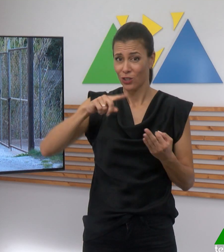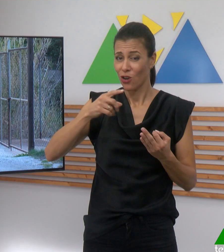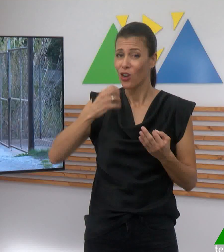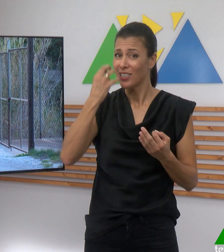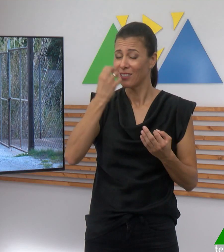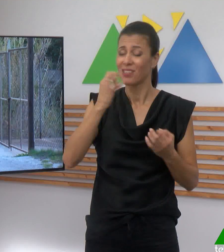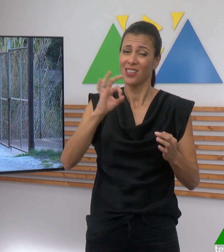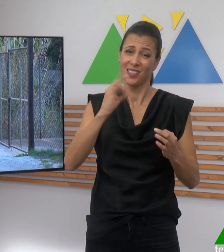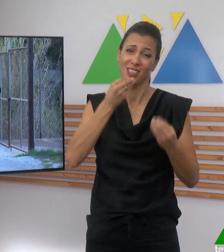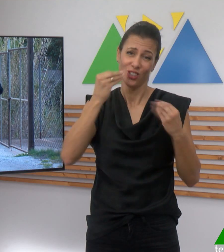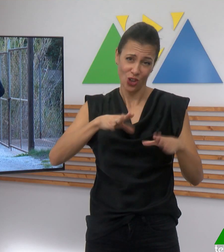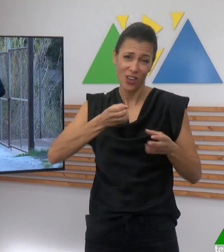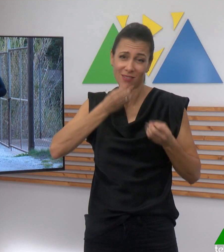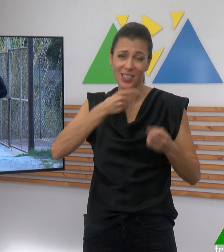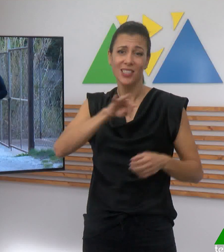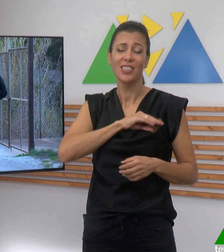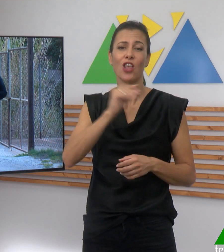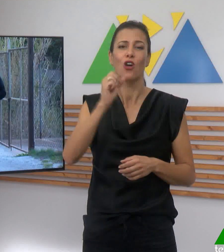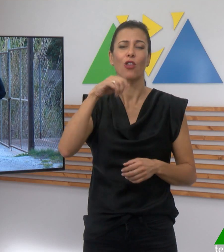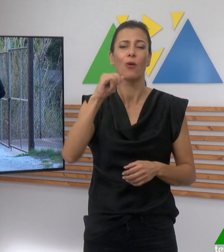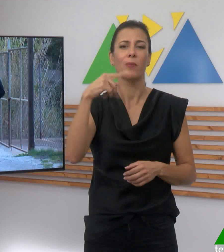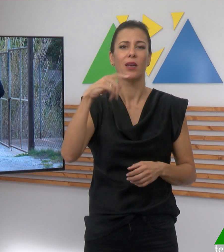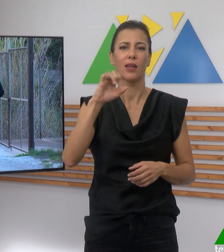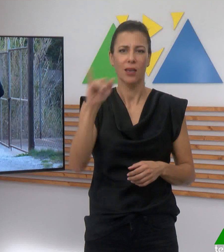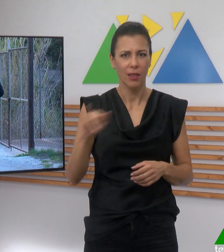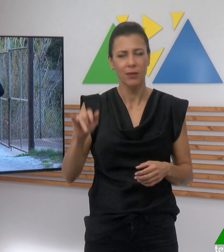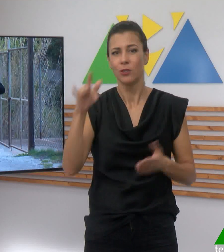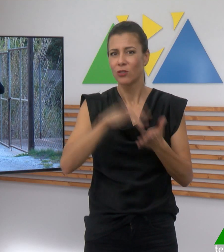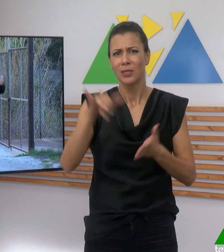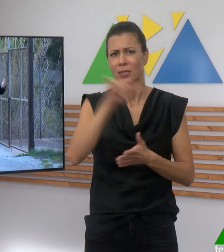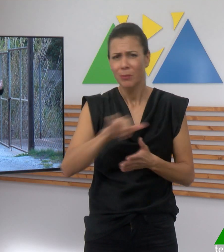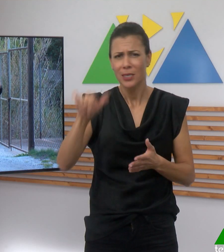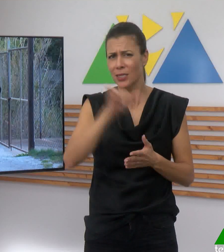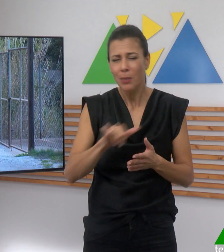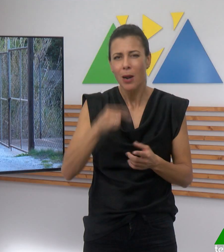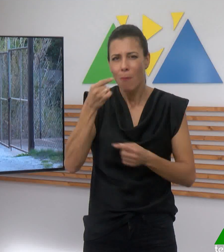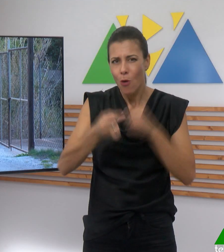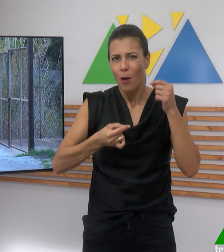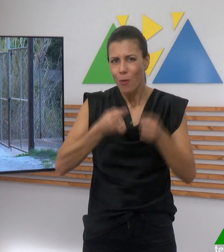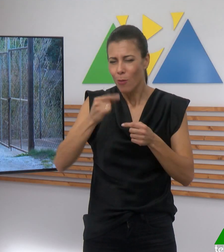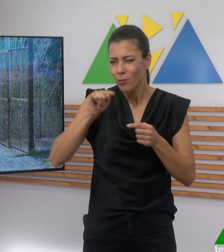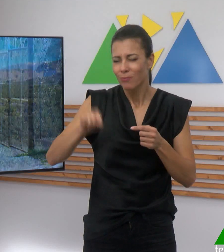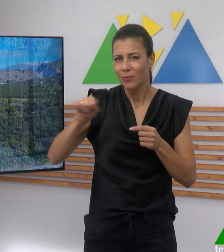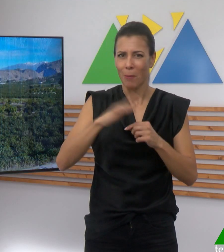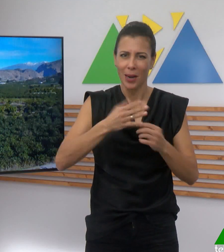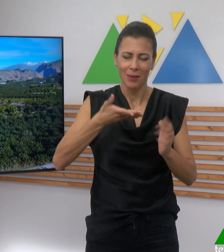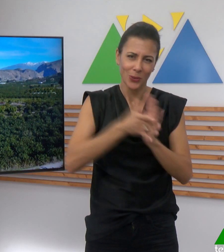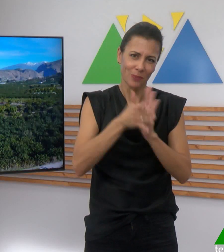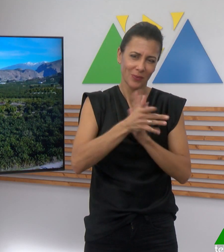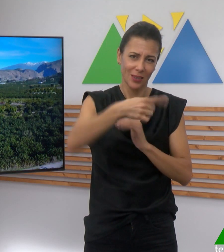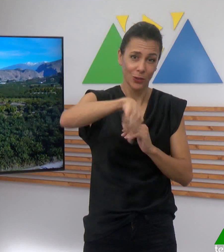Manuel Domínguez pues vamos semana semana eh Bueno pues desempolvando para para todos ustedes y ya saben que en las últimas semanas nos